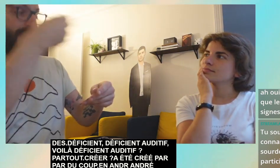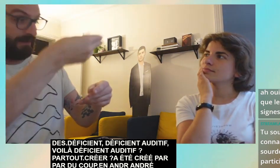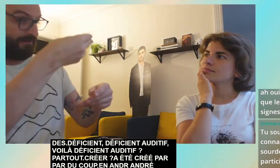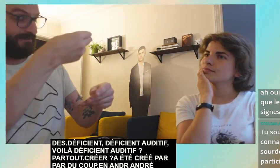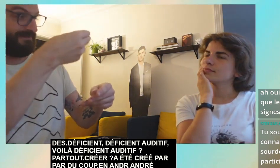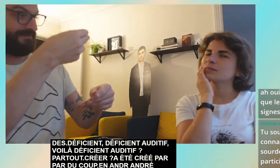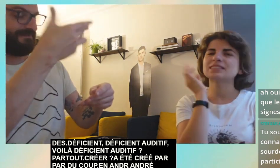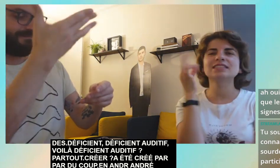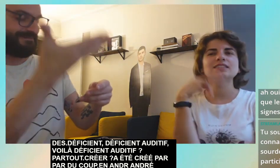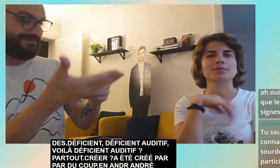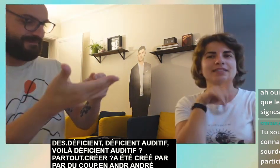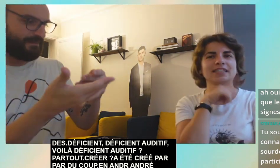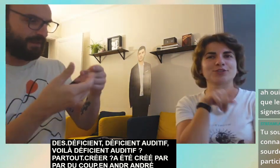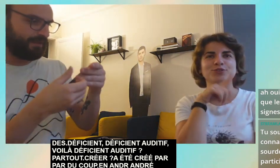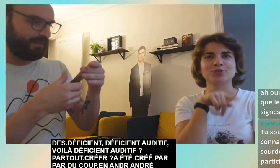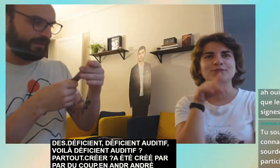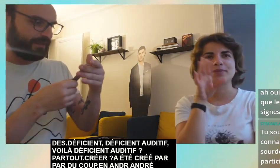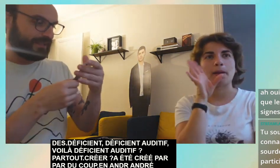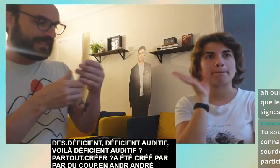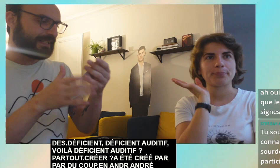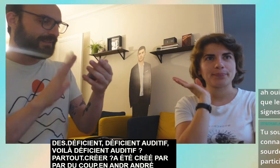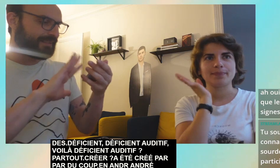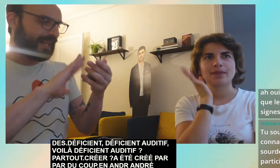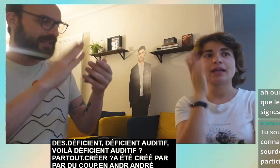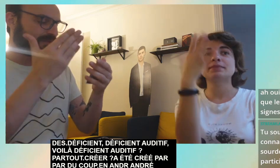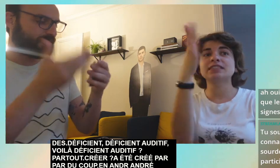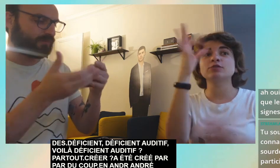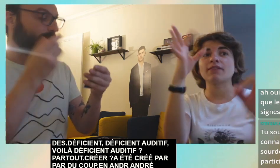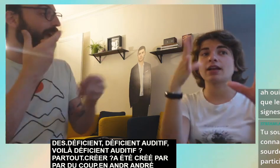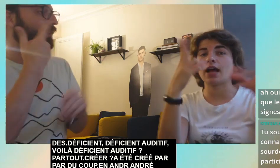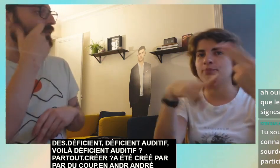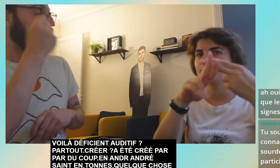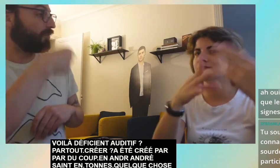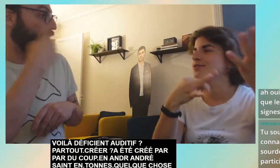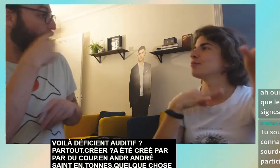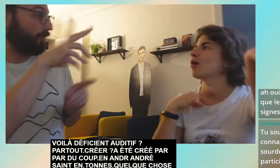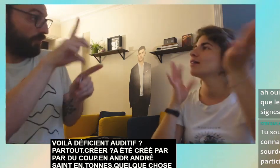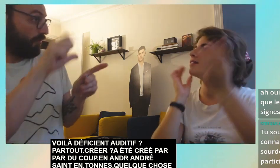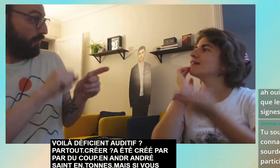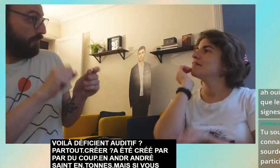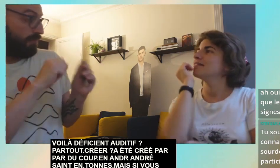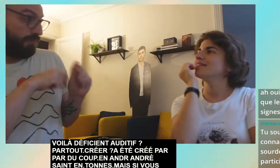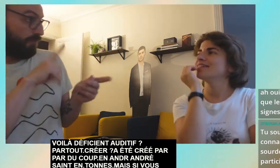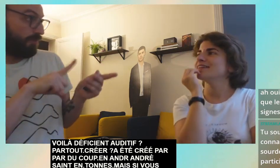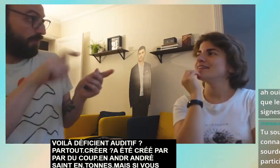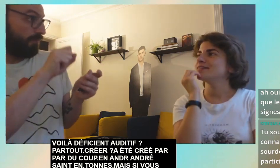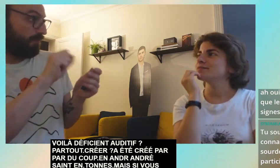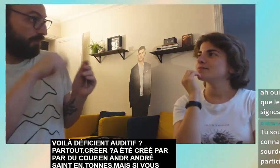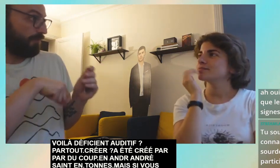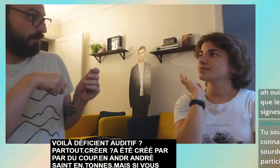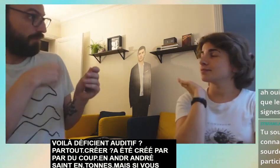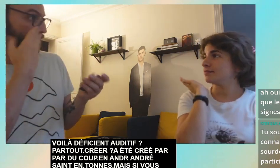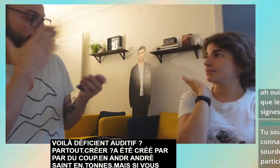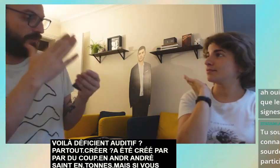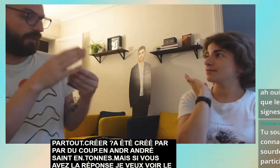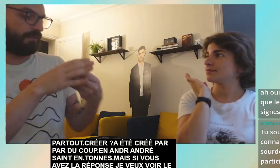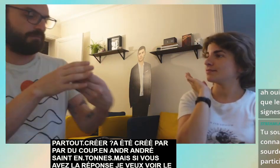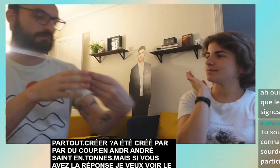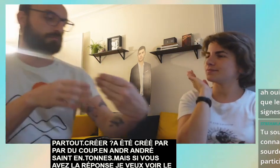Saint-Antonin. Si, il y a me dit quelque chose, mais... C'est naze. Mais si vous avez la réponse. Tu veux voir le logo? Le logo, on peut montrer.